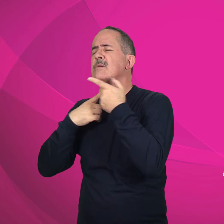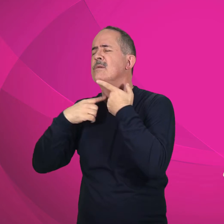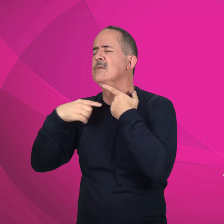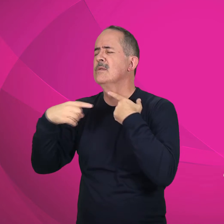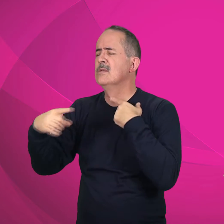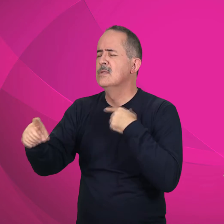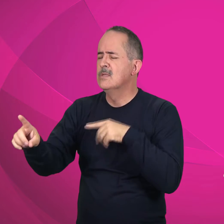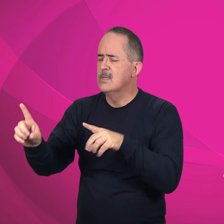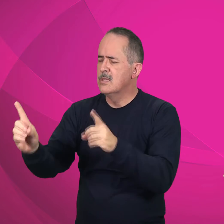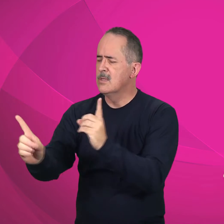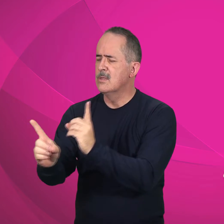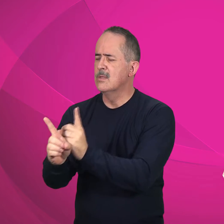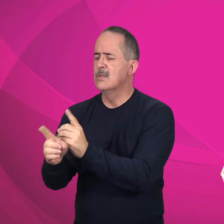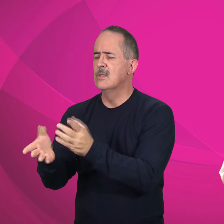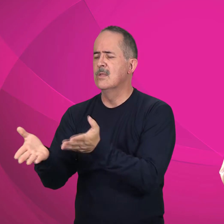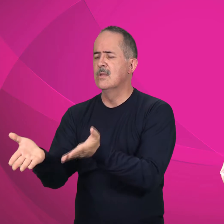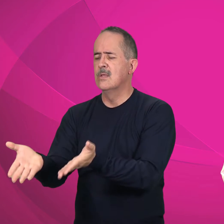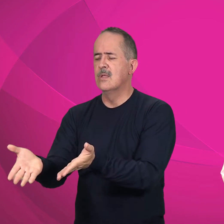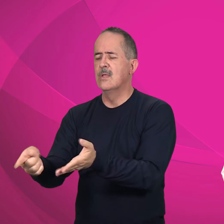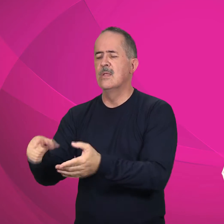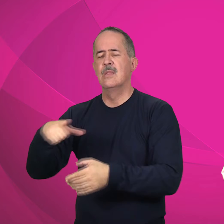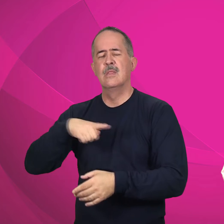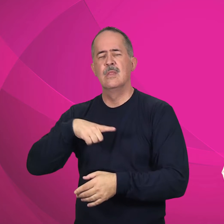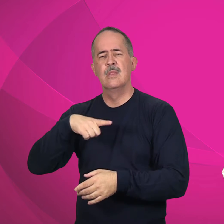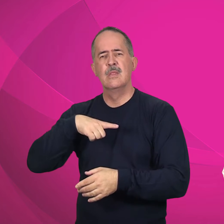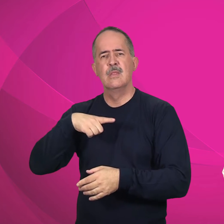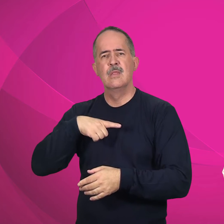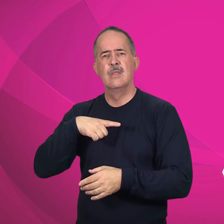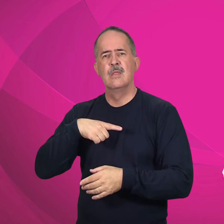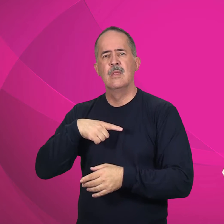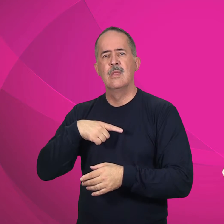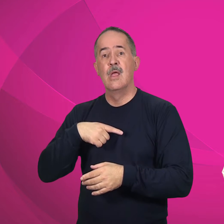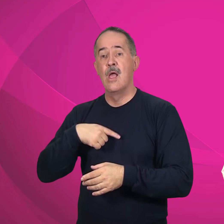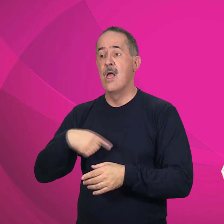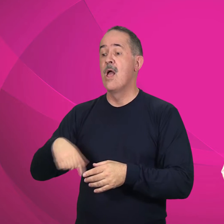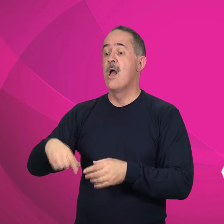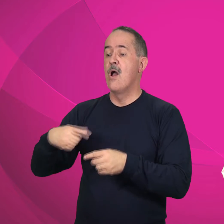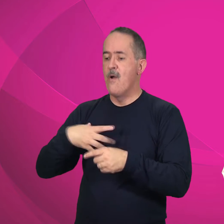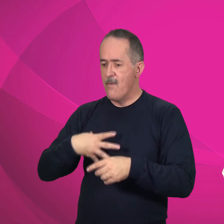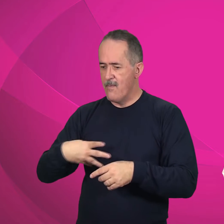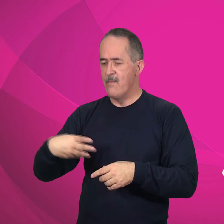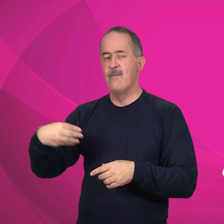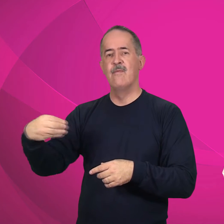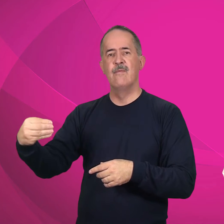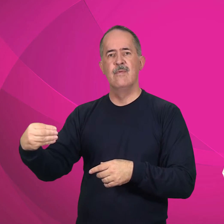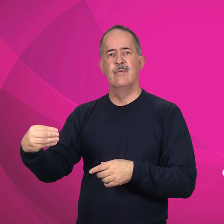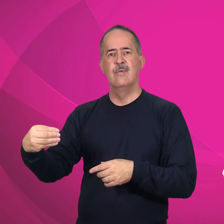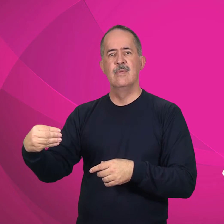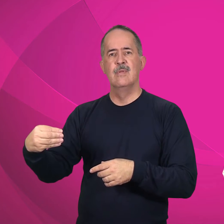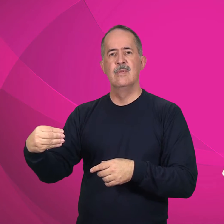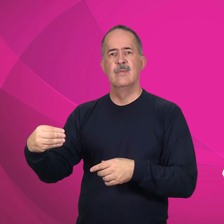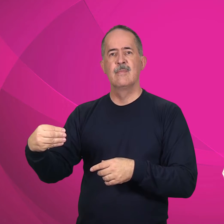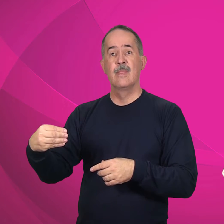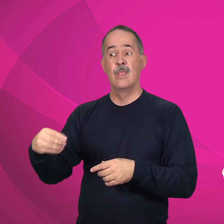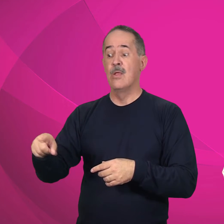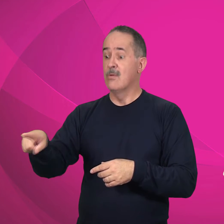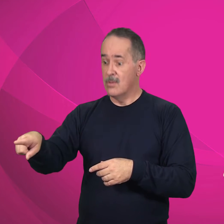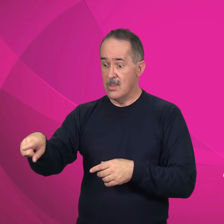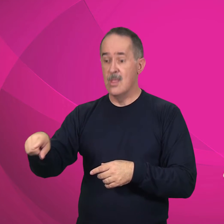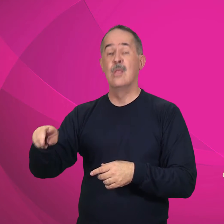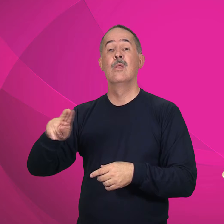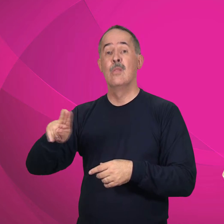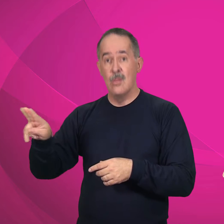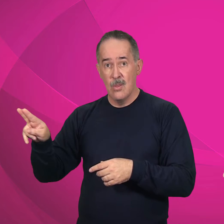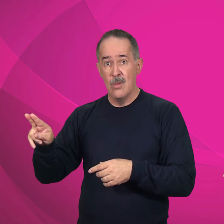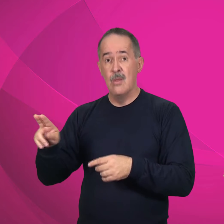diante de deus eis que conceberás e darás à luz a um filho a